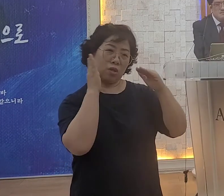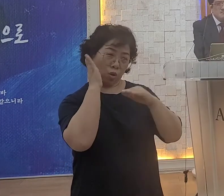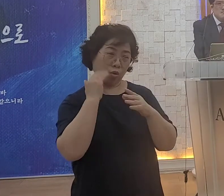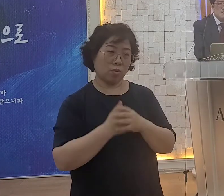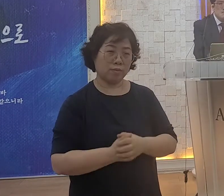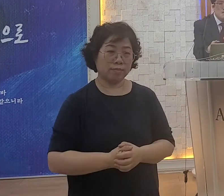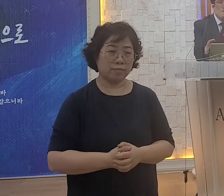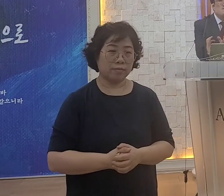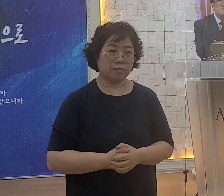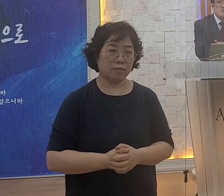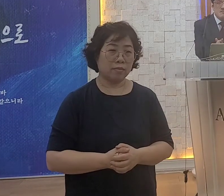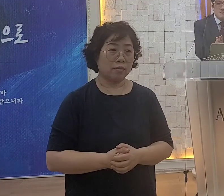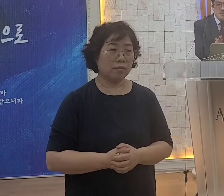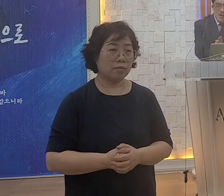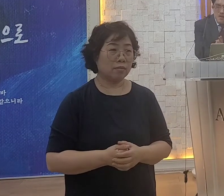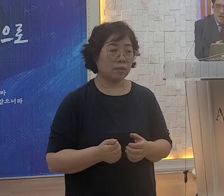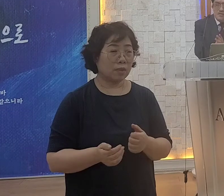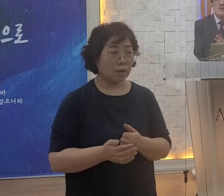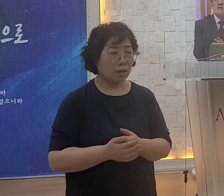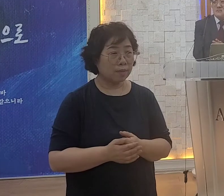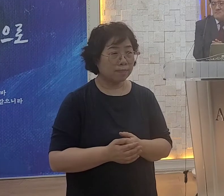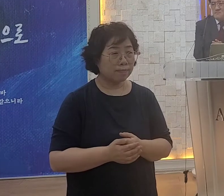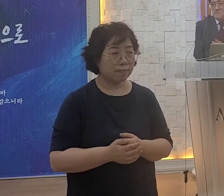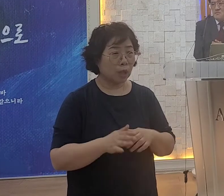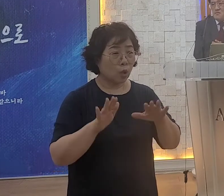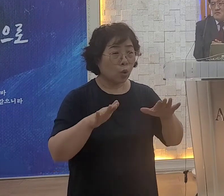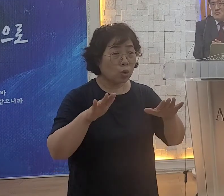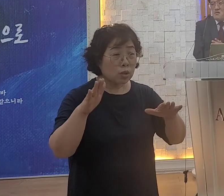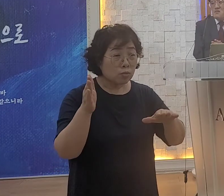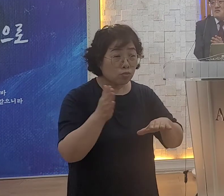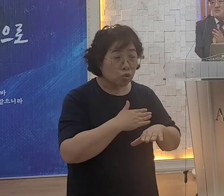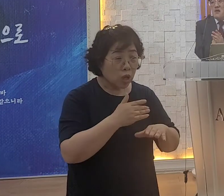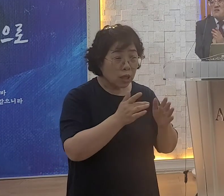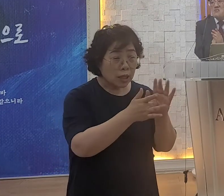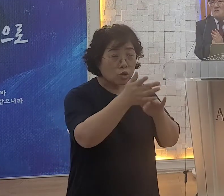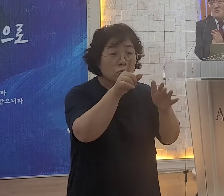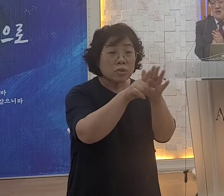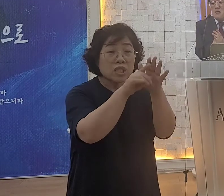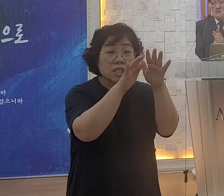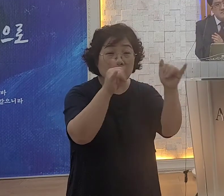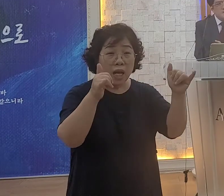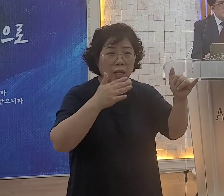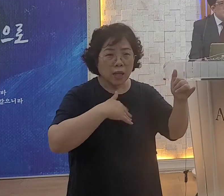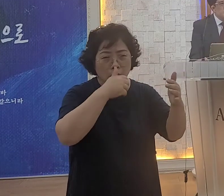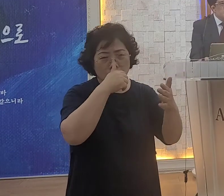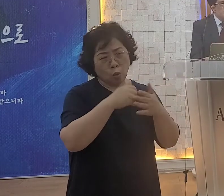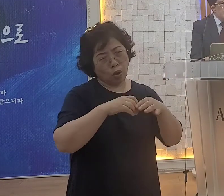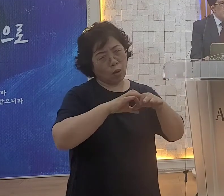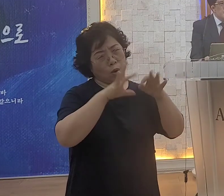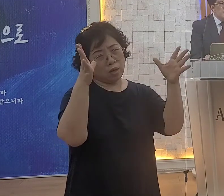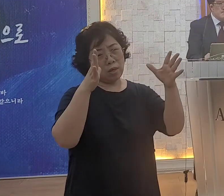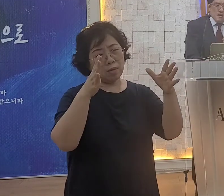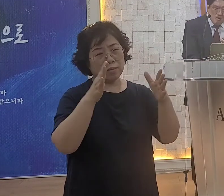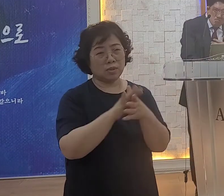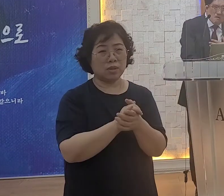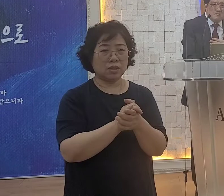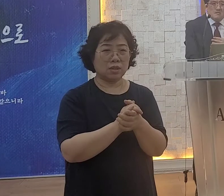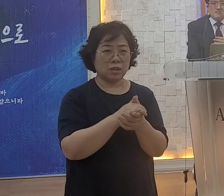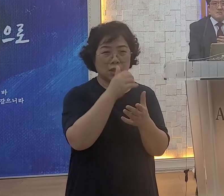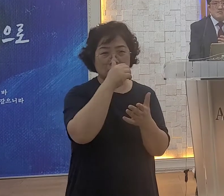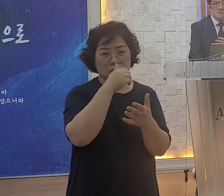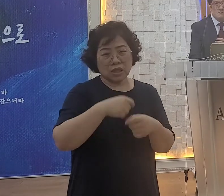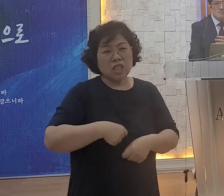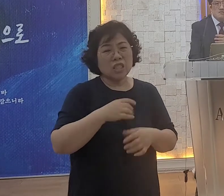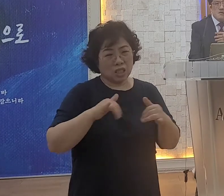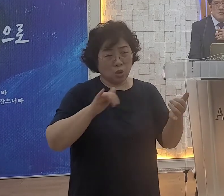믿는 자는 여러분 오늘부터 여러분 잘 이해하세요. 그래서 나의 죄와 상관이 없다는 거예요. 여러분 제가 아까